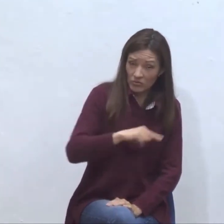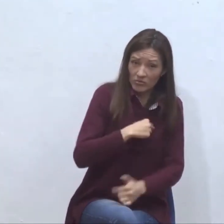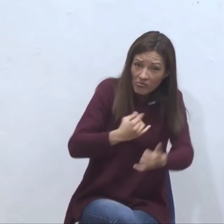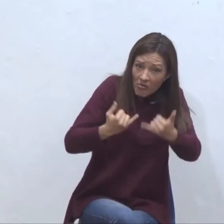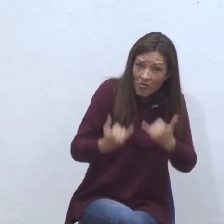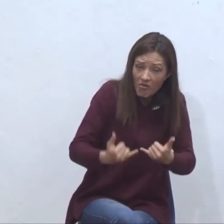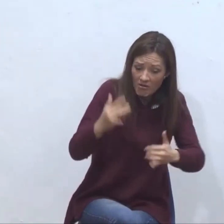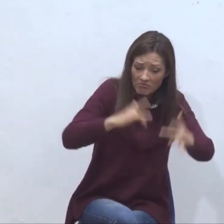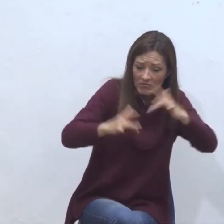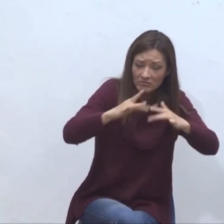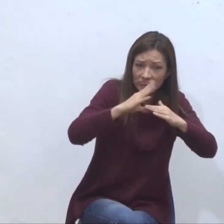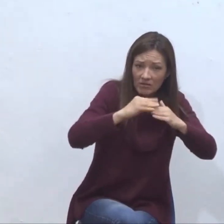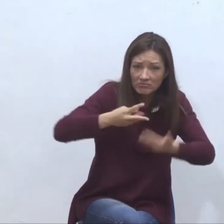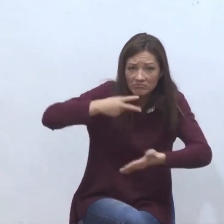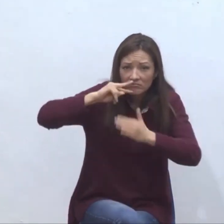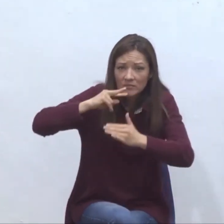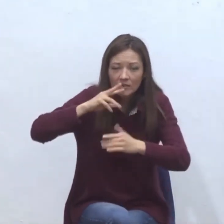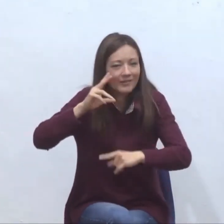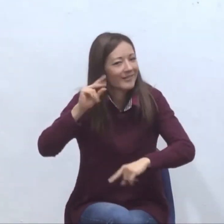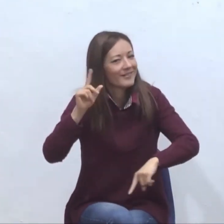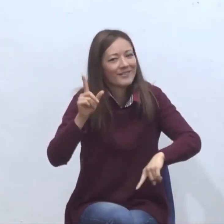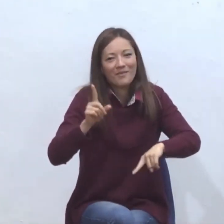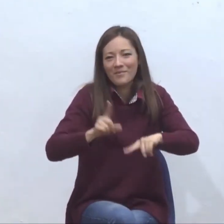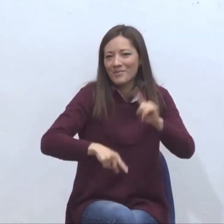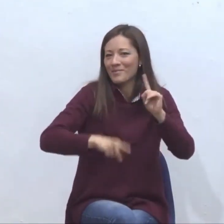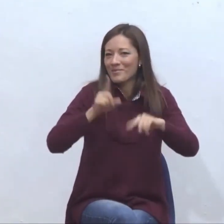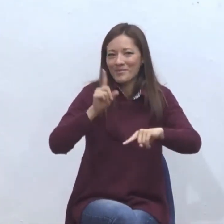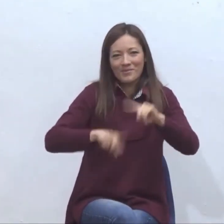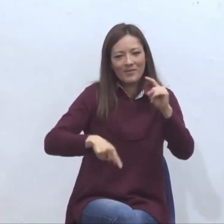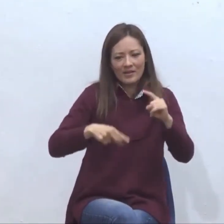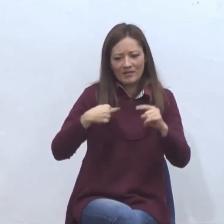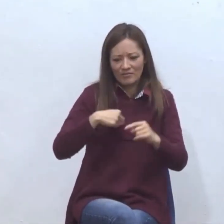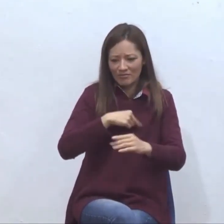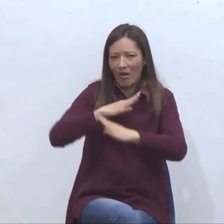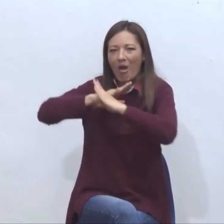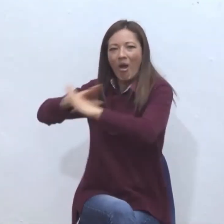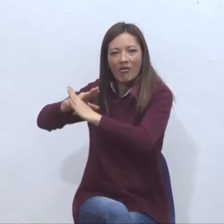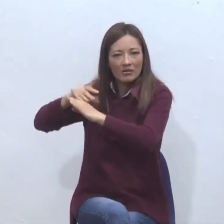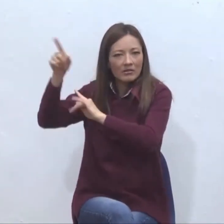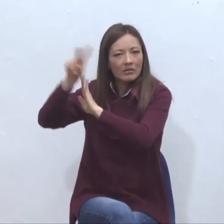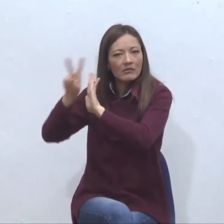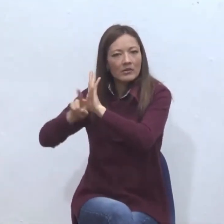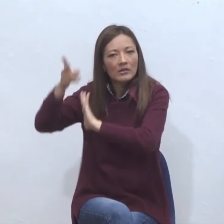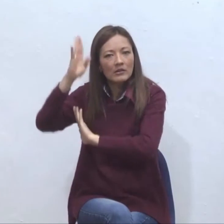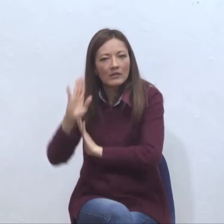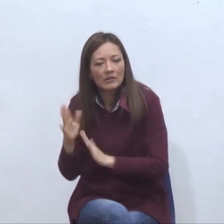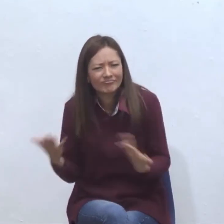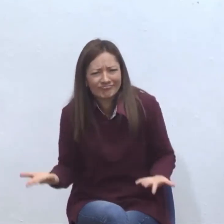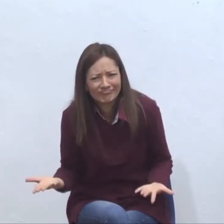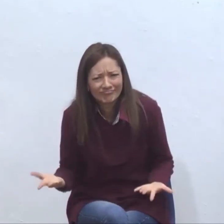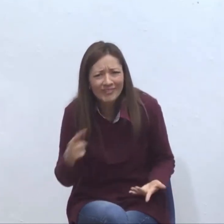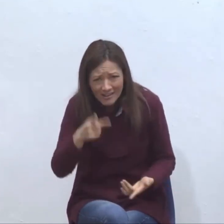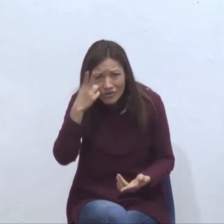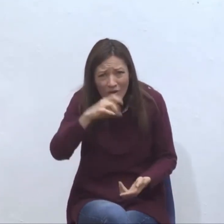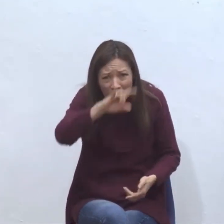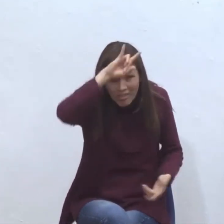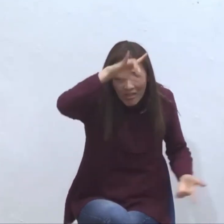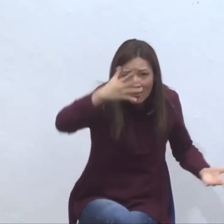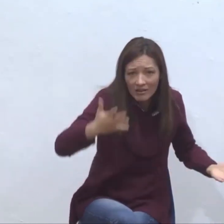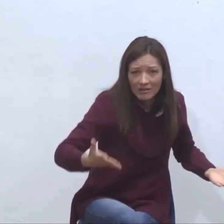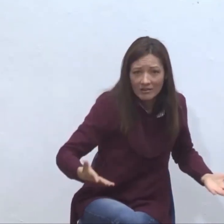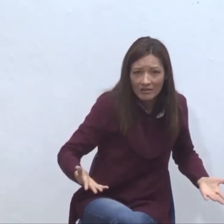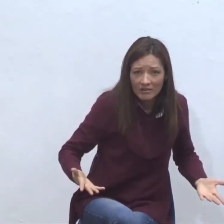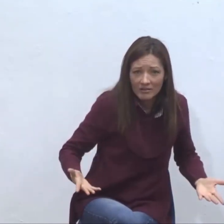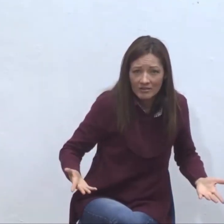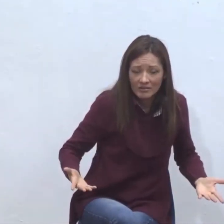hoy participando de la Santa Cena, no puede ser posible que nosotros nos opongamos a la voluntad de Dios. Eso es ser hijo del diablo.